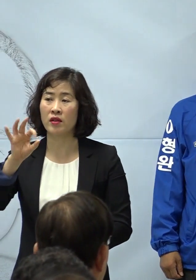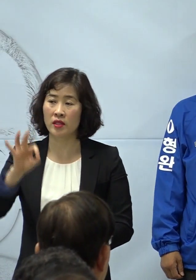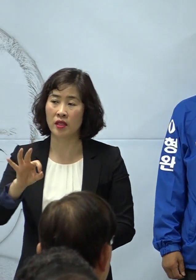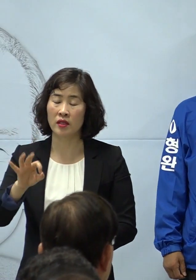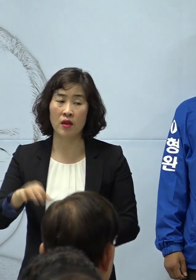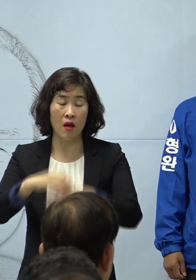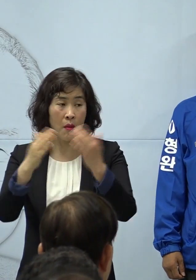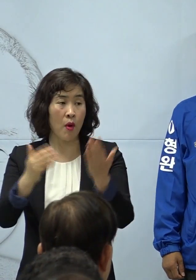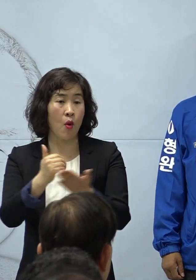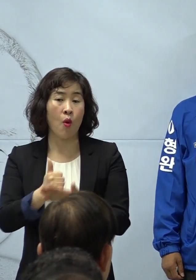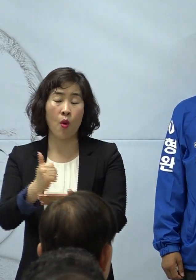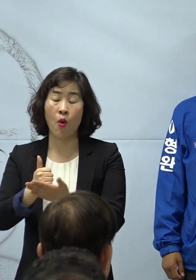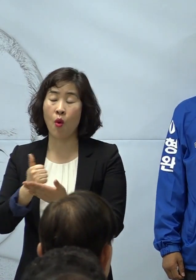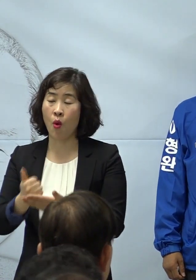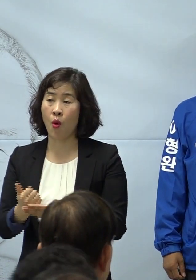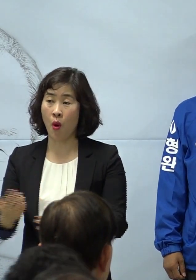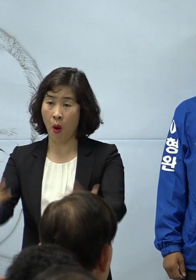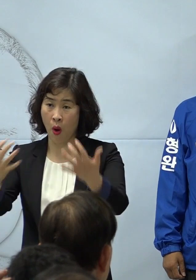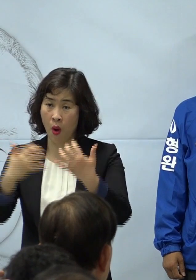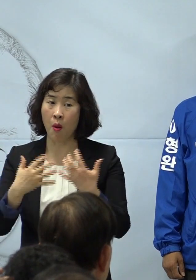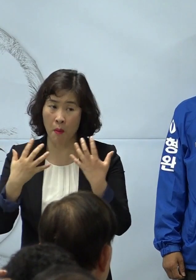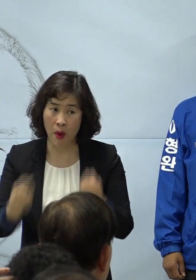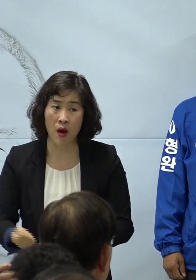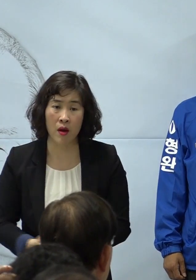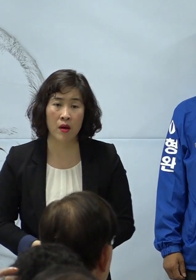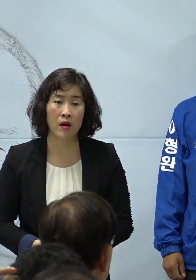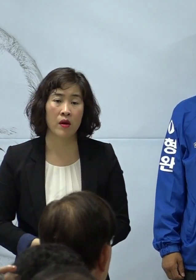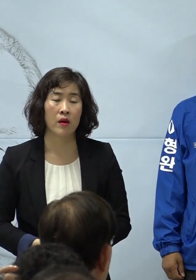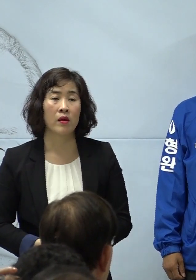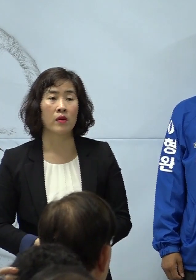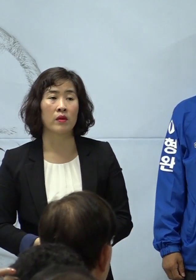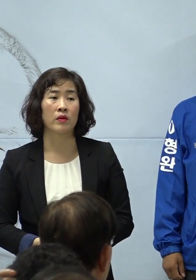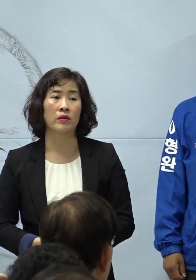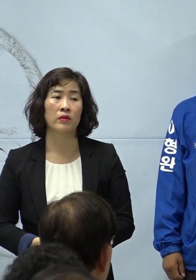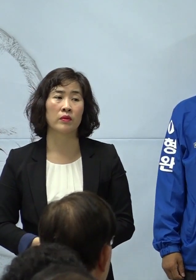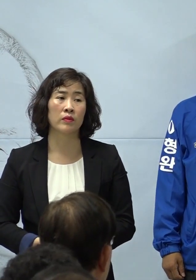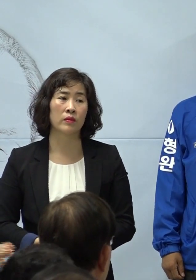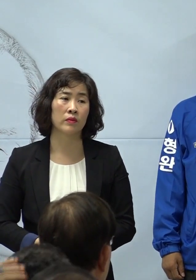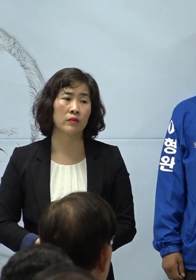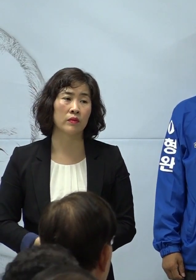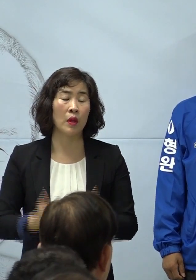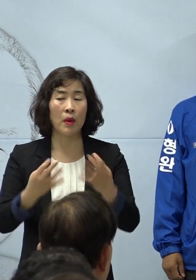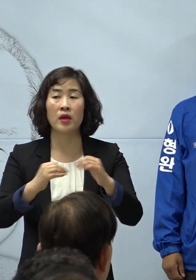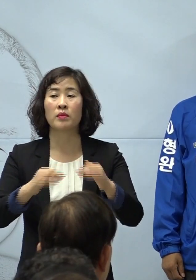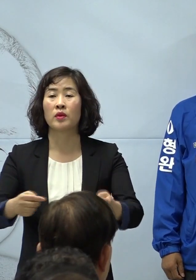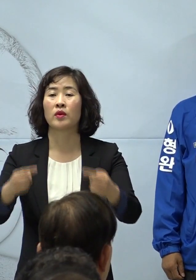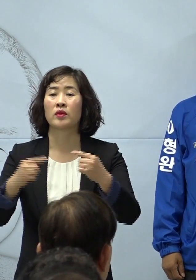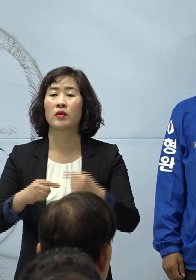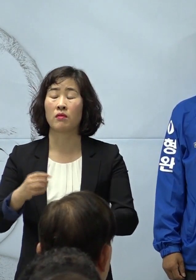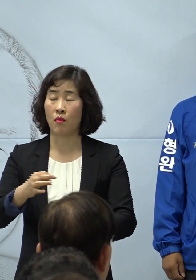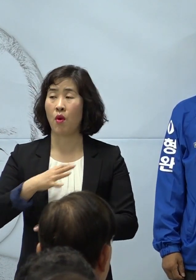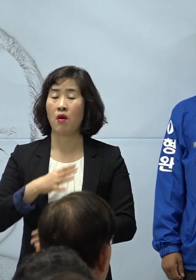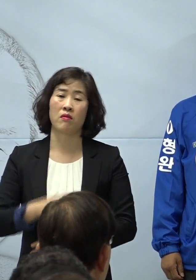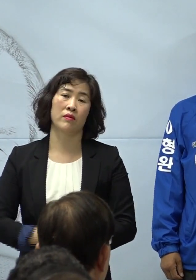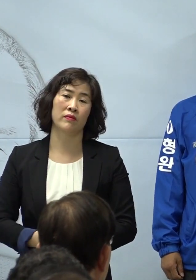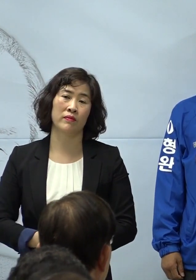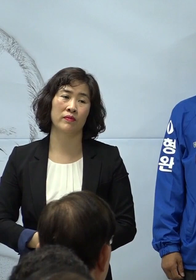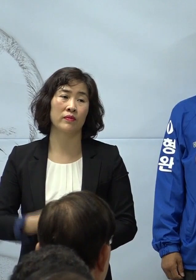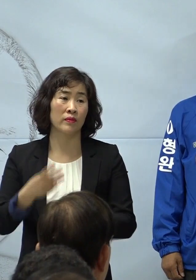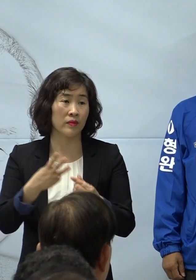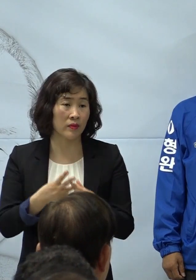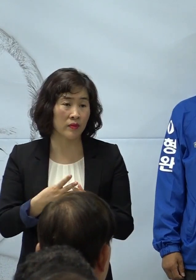후보에서 이계욱 의원님, 소영진 의원님, 그리고 우리 대만 의원님까지 이렇게 많은 분들이 잘 하셨다는데,